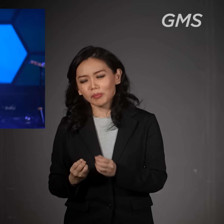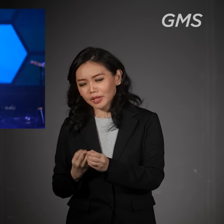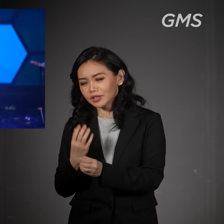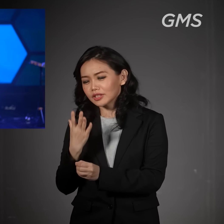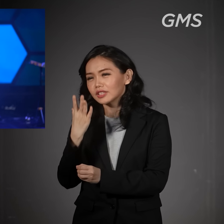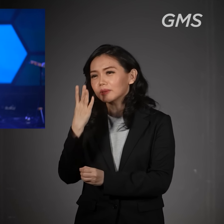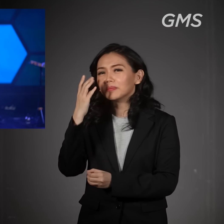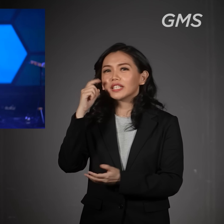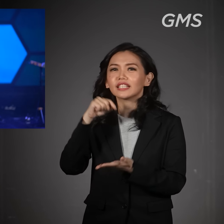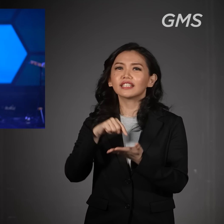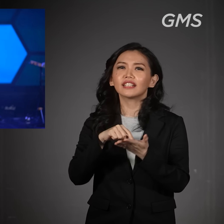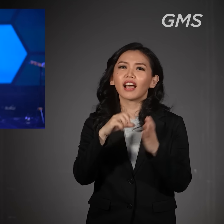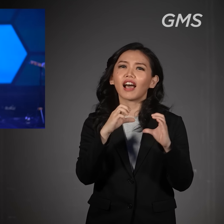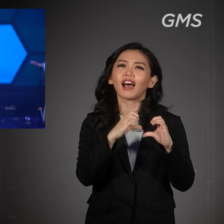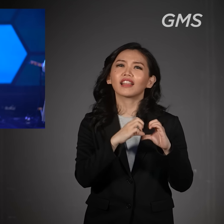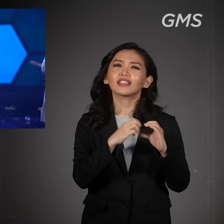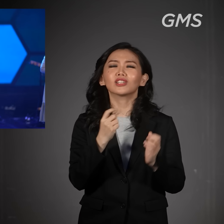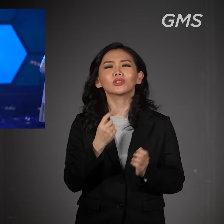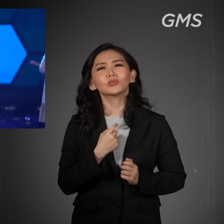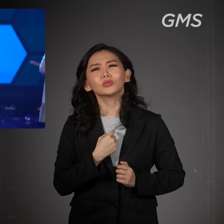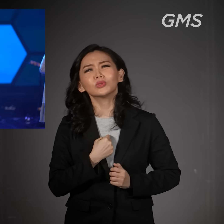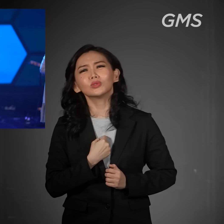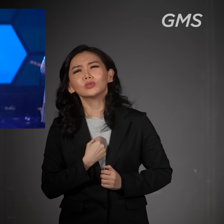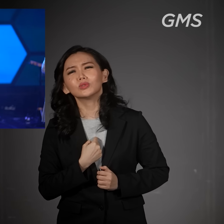bersemi di hatiku,